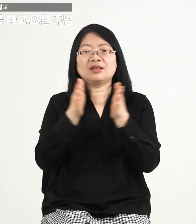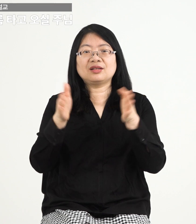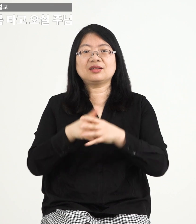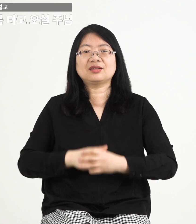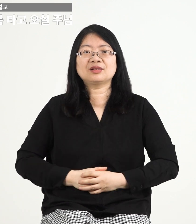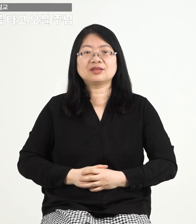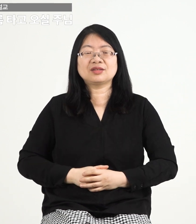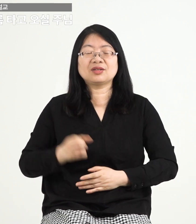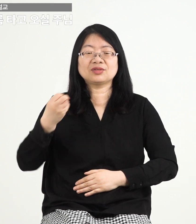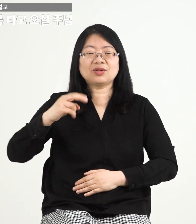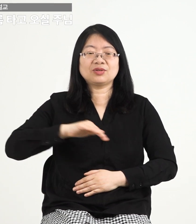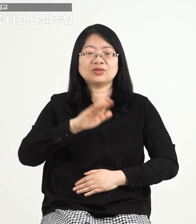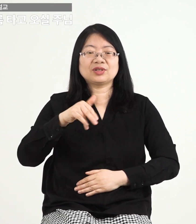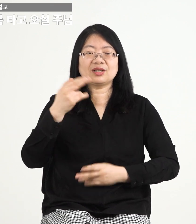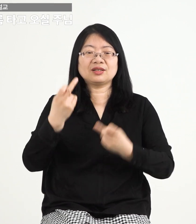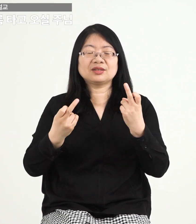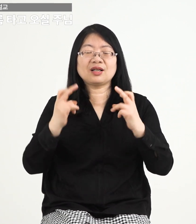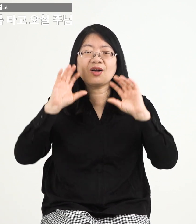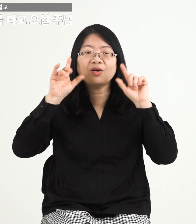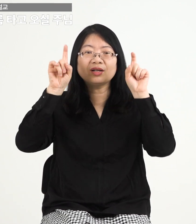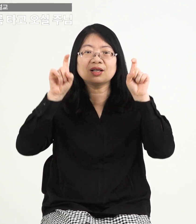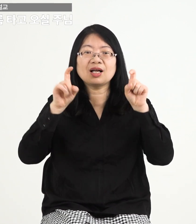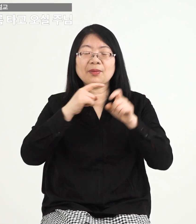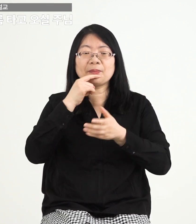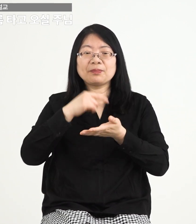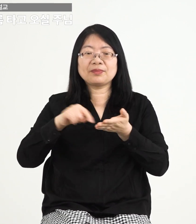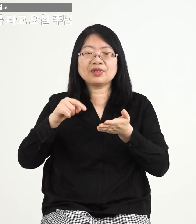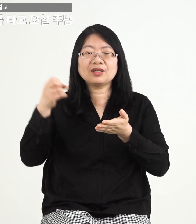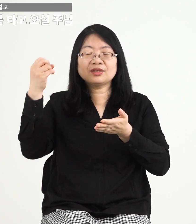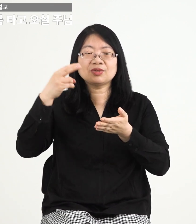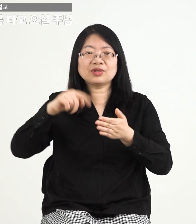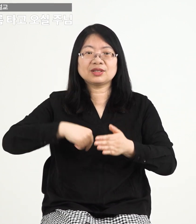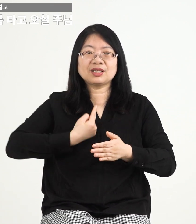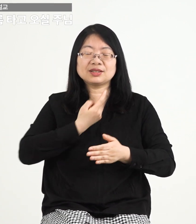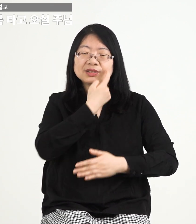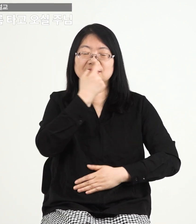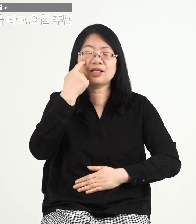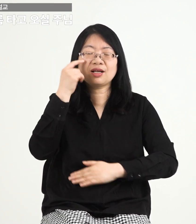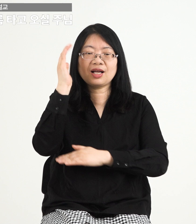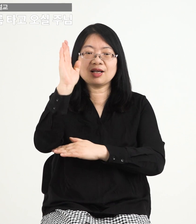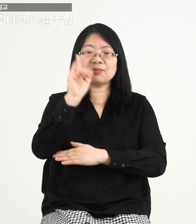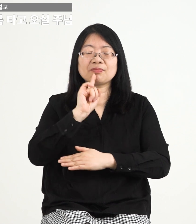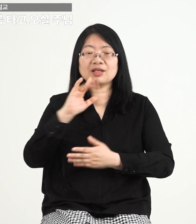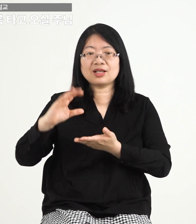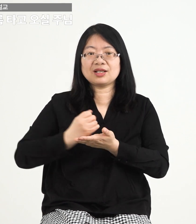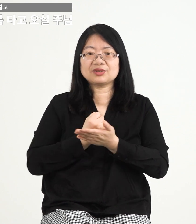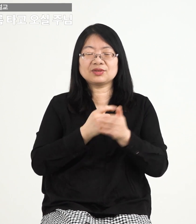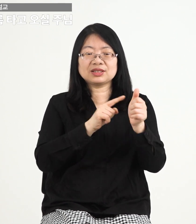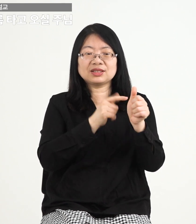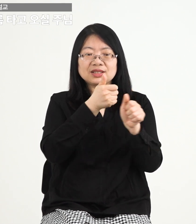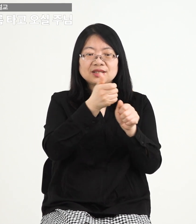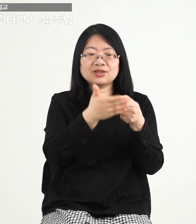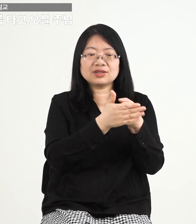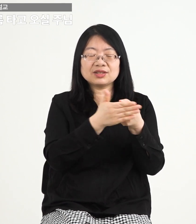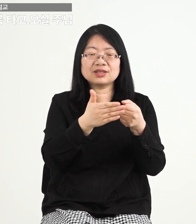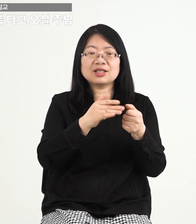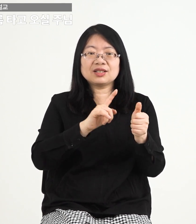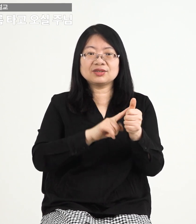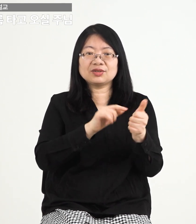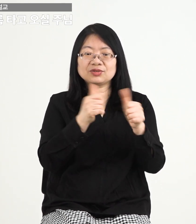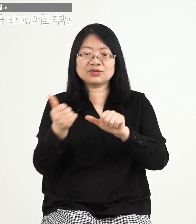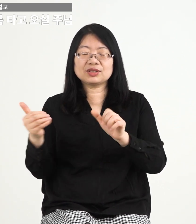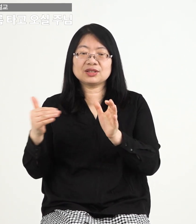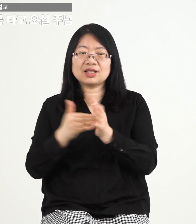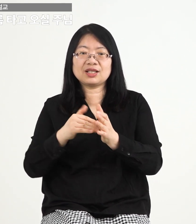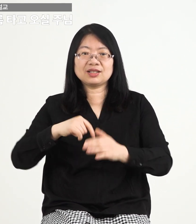시작. 또 우리 형제들이 어린 양의 피와 자기들이 증언하는 말씀으로써 그를 이겼으니 그들은